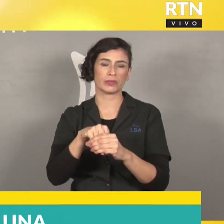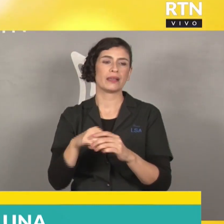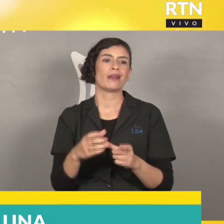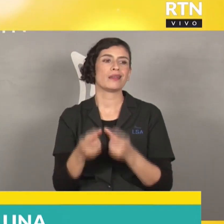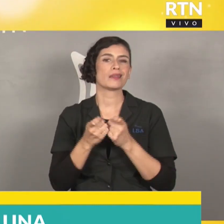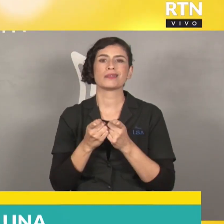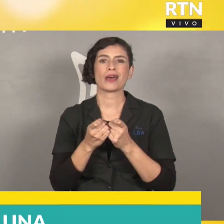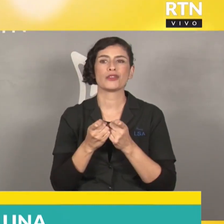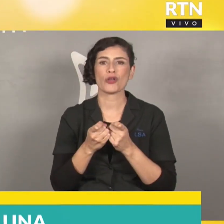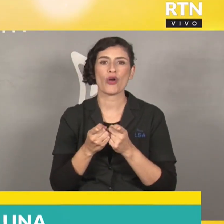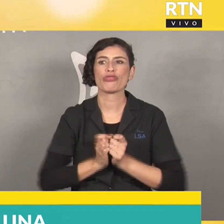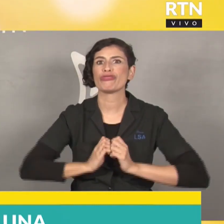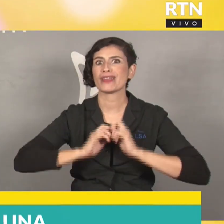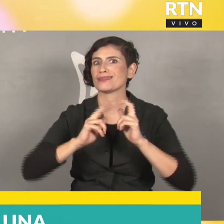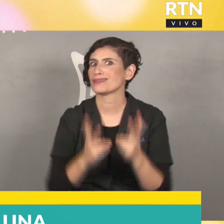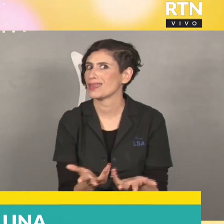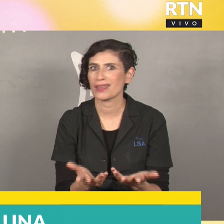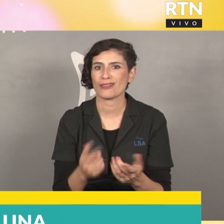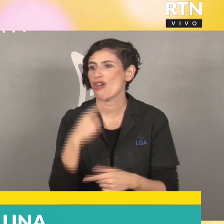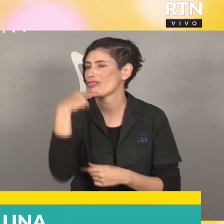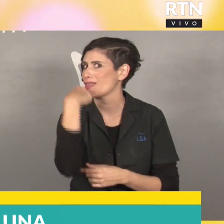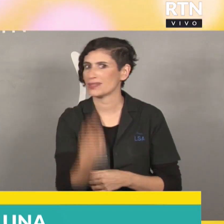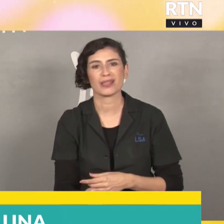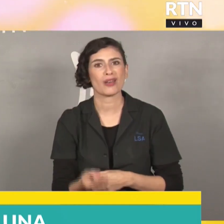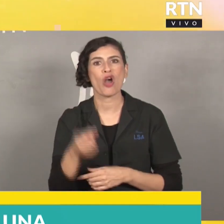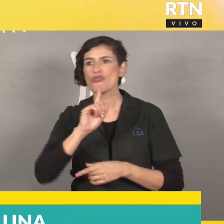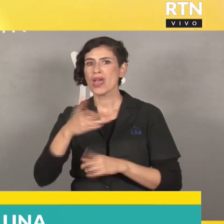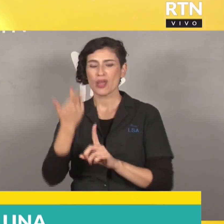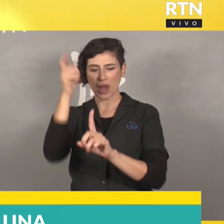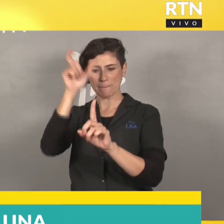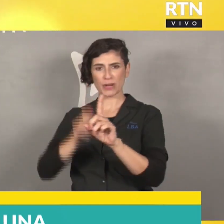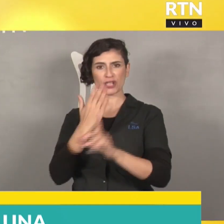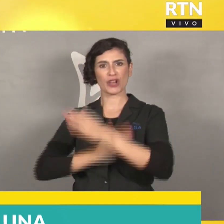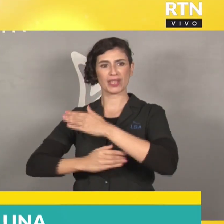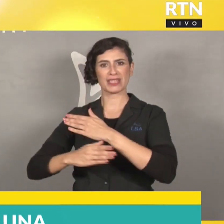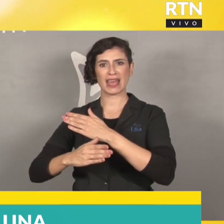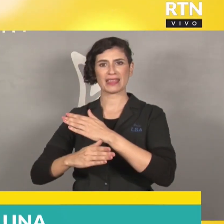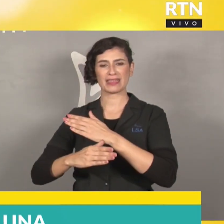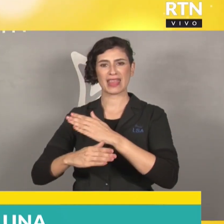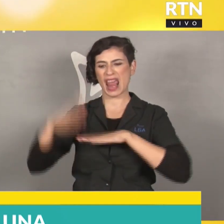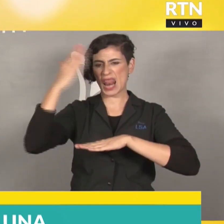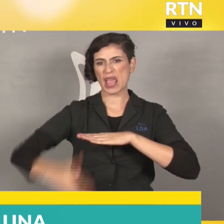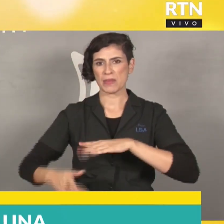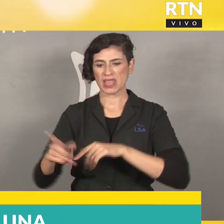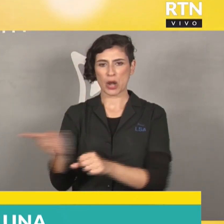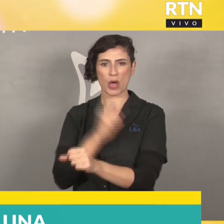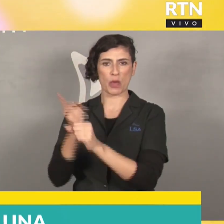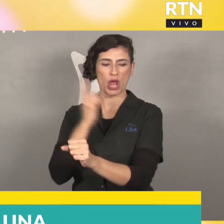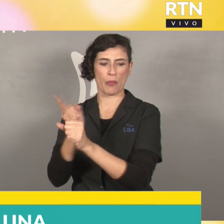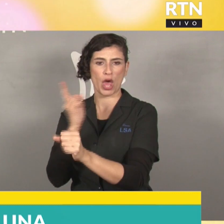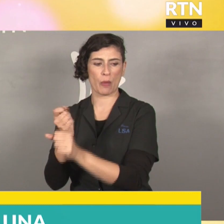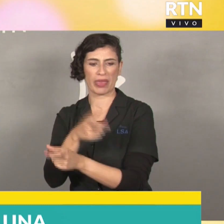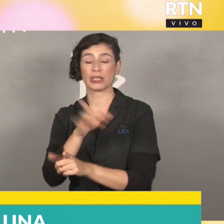la discapacidad no tiene por qué ser un factor limitante, uh-huh, es muy importante para que